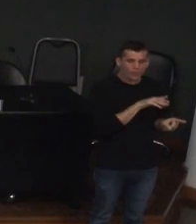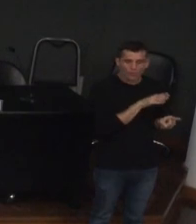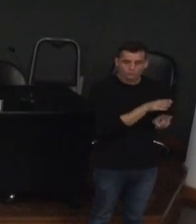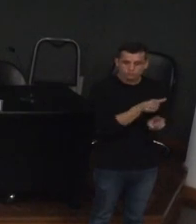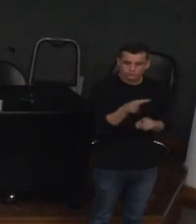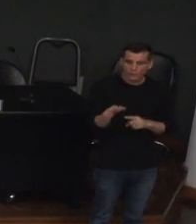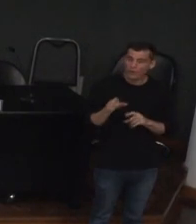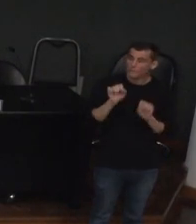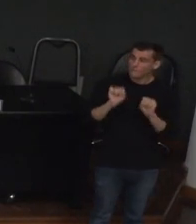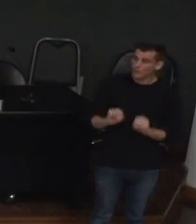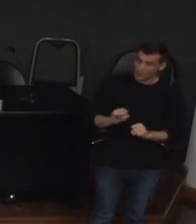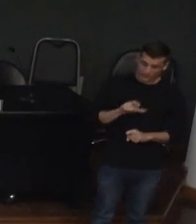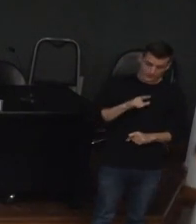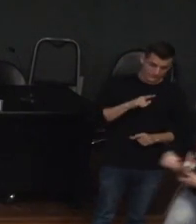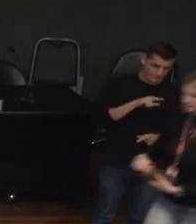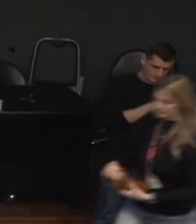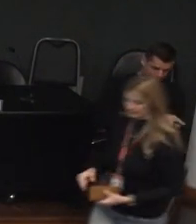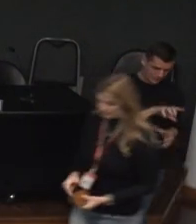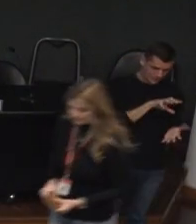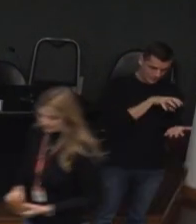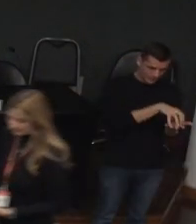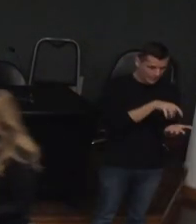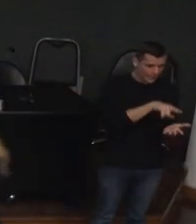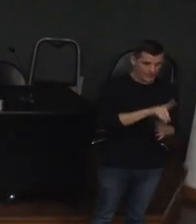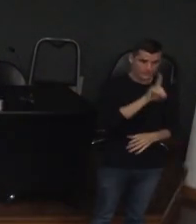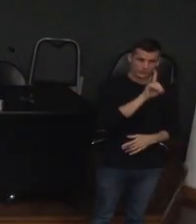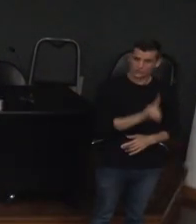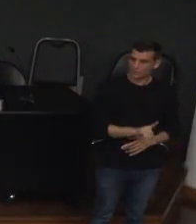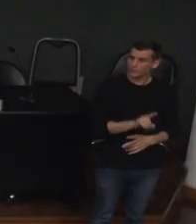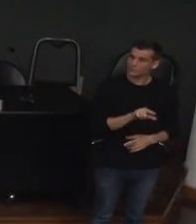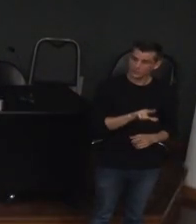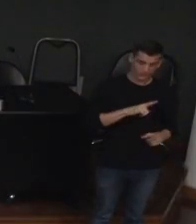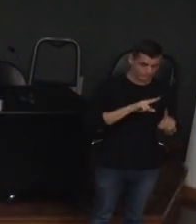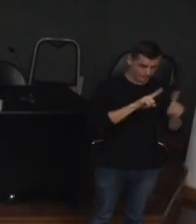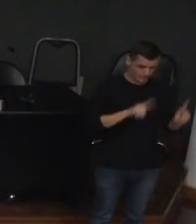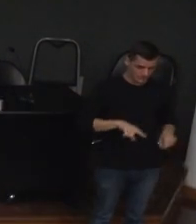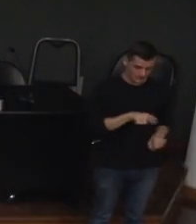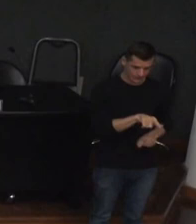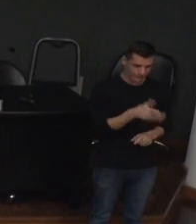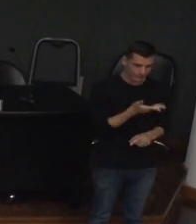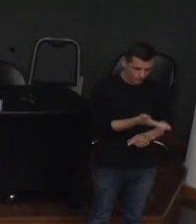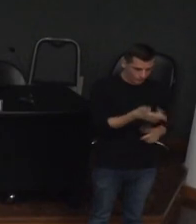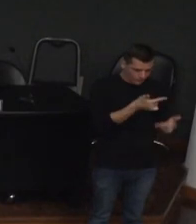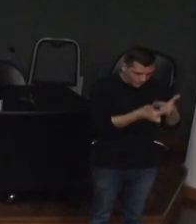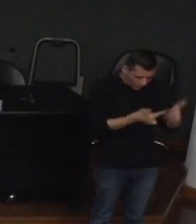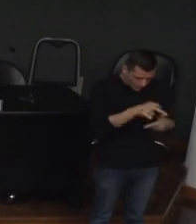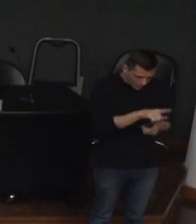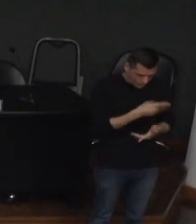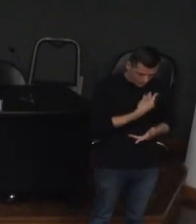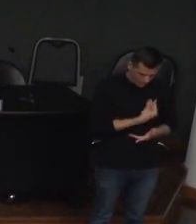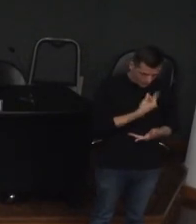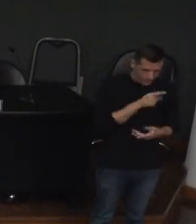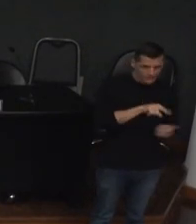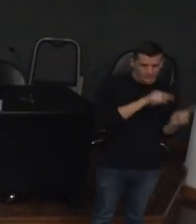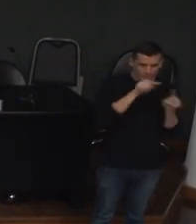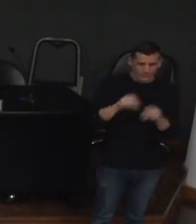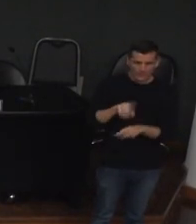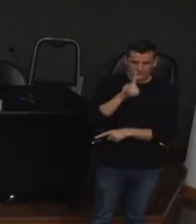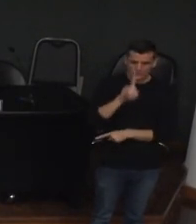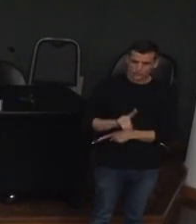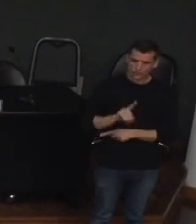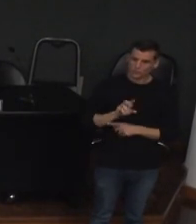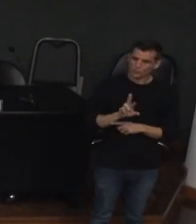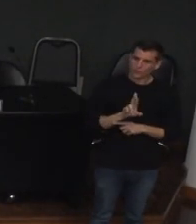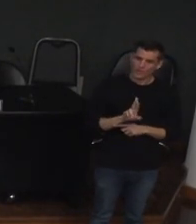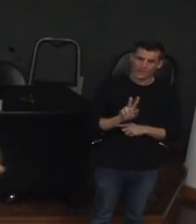o departamento, a lotação, a diretoria, onde o servidor está atuando, aí o diretor de recursos humanos que passa